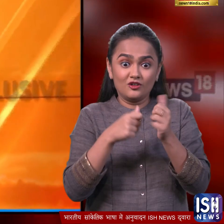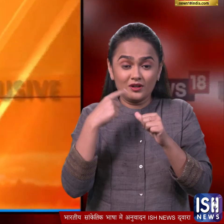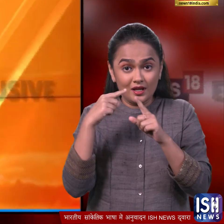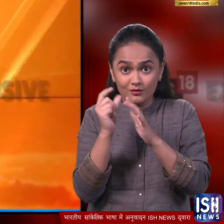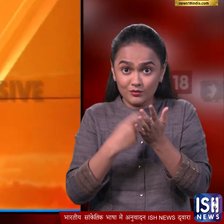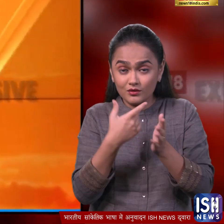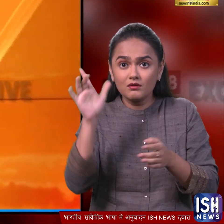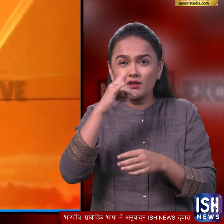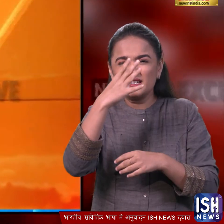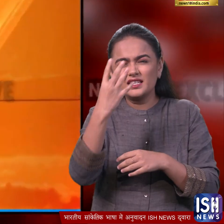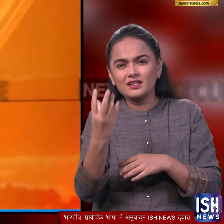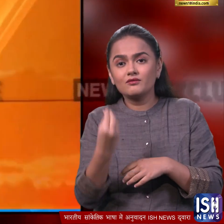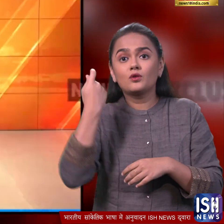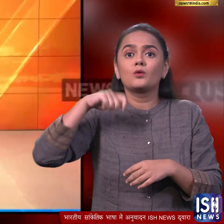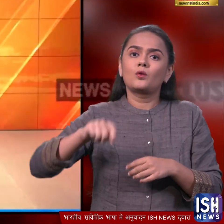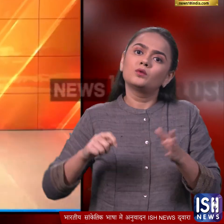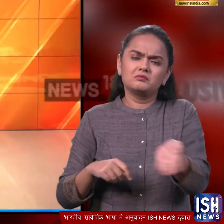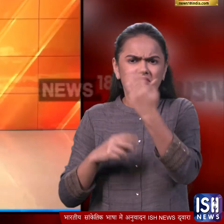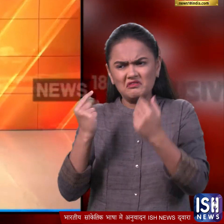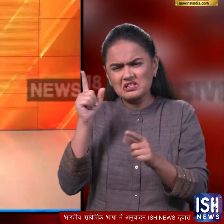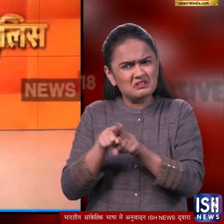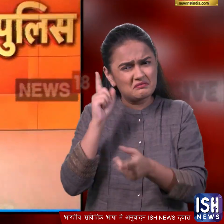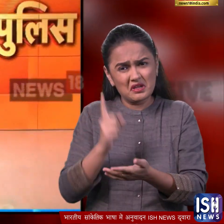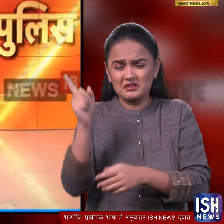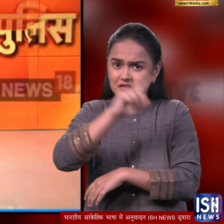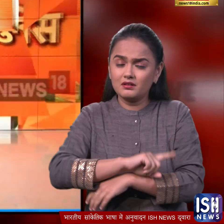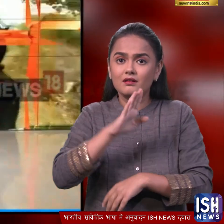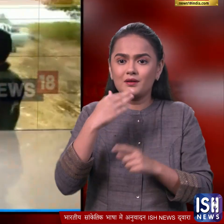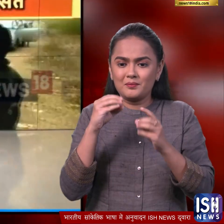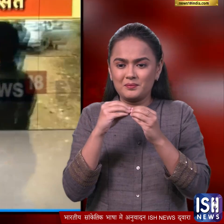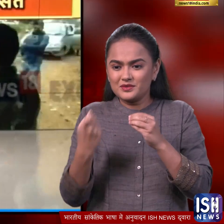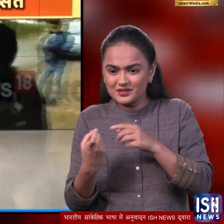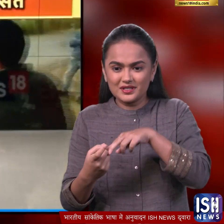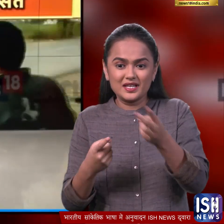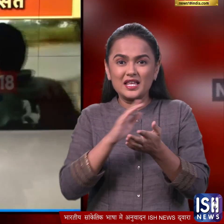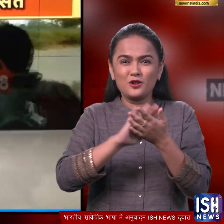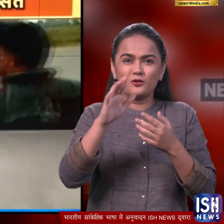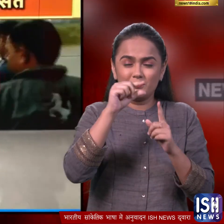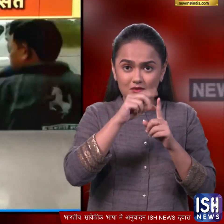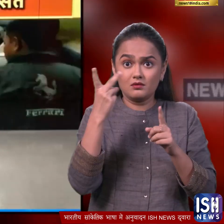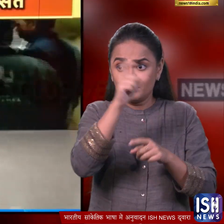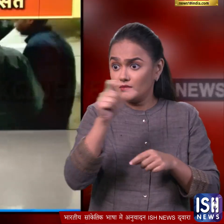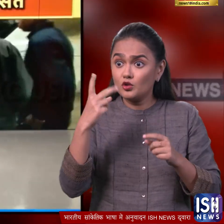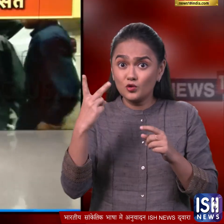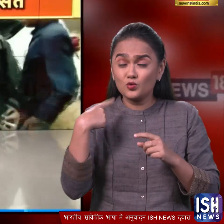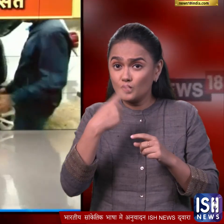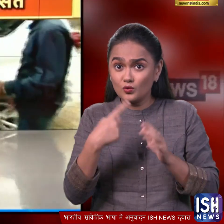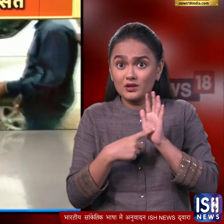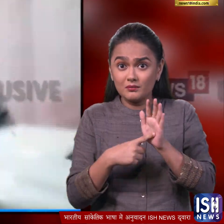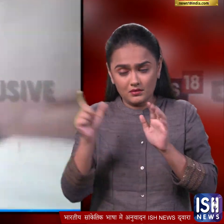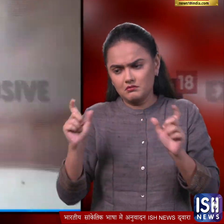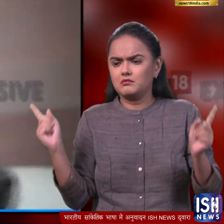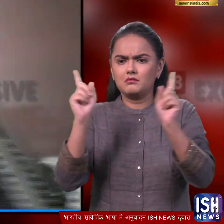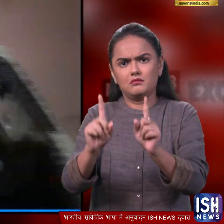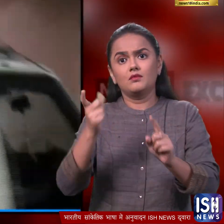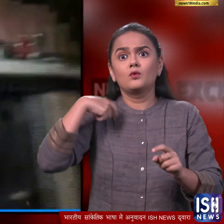जाने के बाद शाम तक कालीचरण महाराज को कोर्ट में पेश कर दिया गया। इस बीच बजरंग दल और विश्व हिंदू परिषद के कार्यकर्ता भी वहां पहुंच गए और